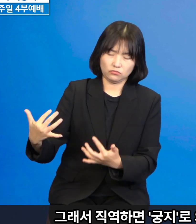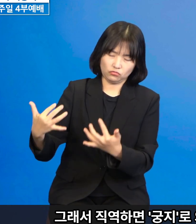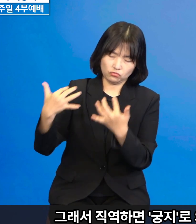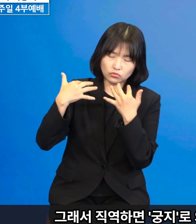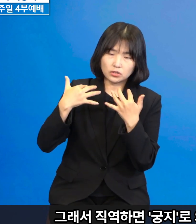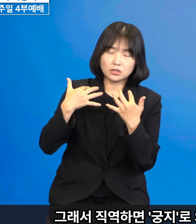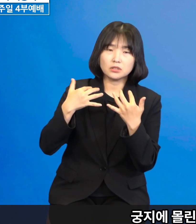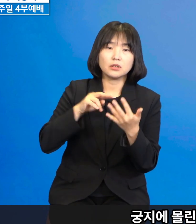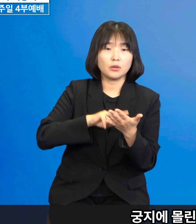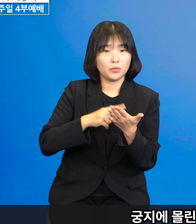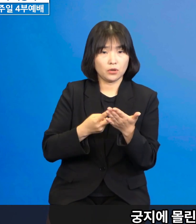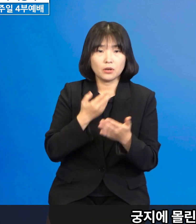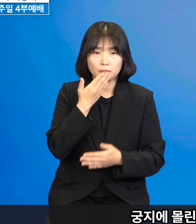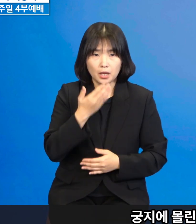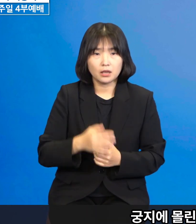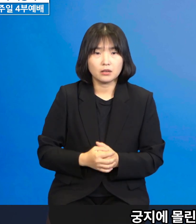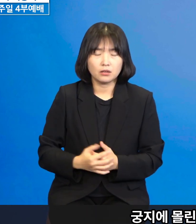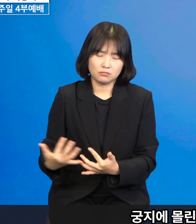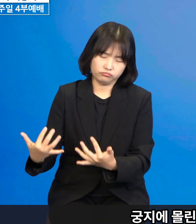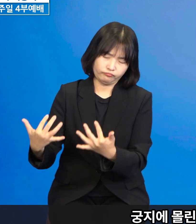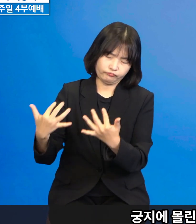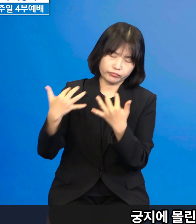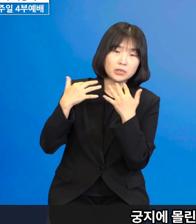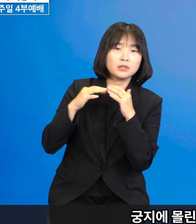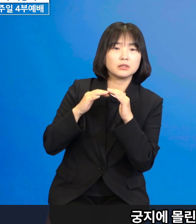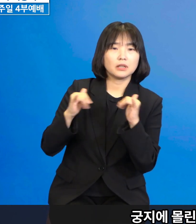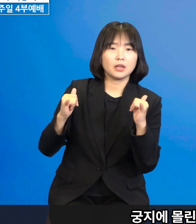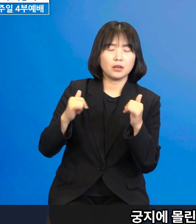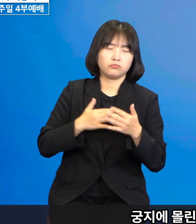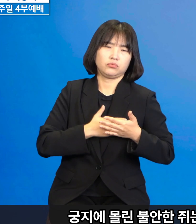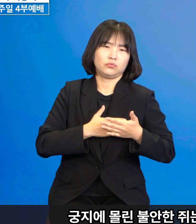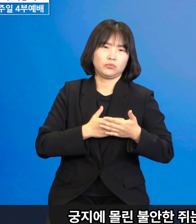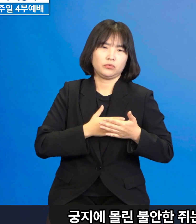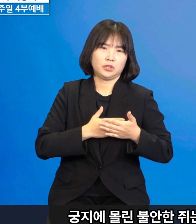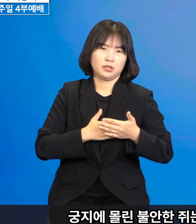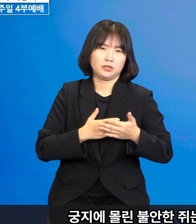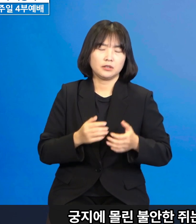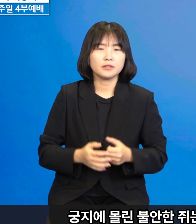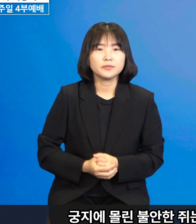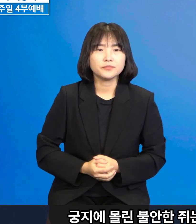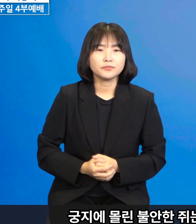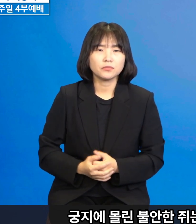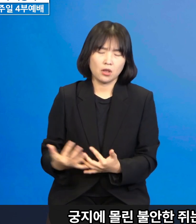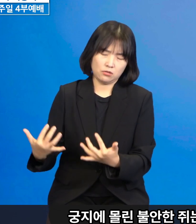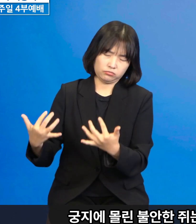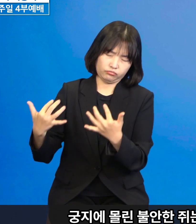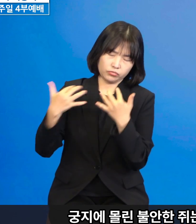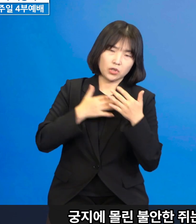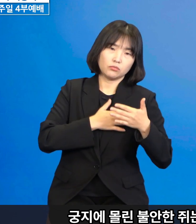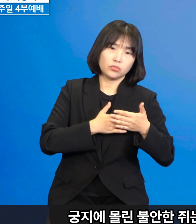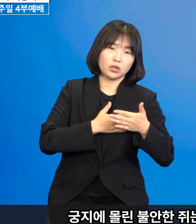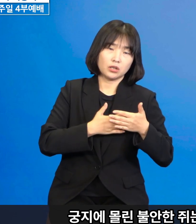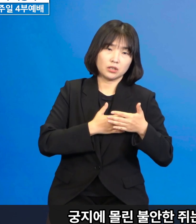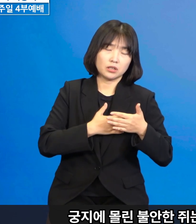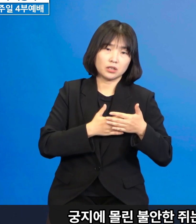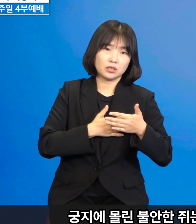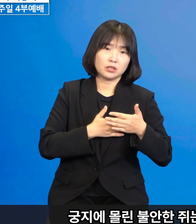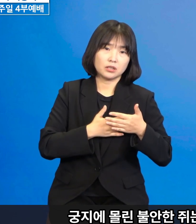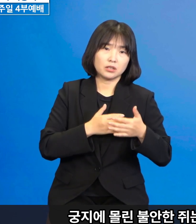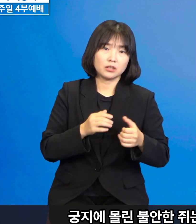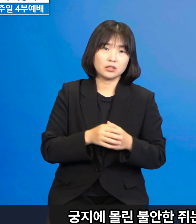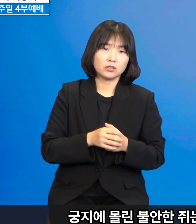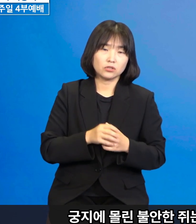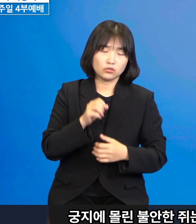수가 있겠습니다. 궁지에 몰린 사람은 불안하죠. 궁지에 몰린 불안한 쥐는